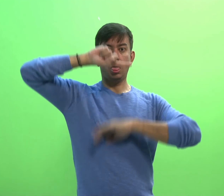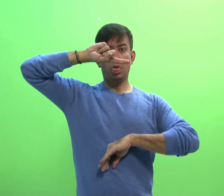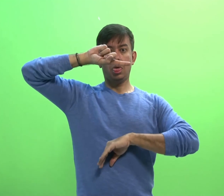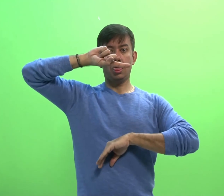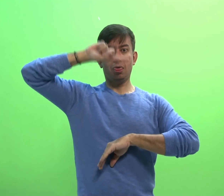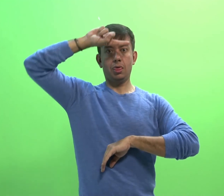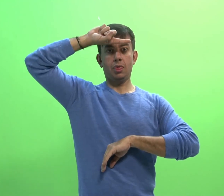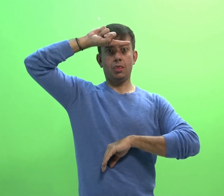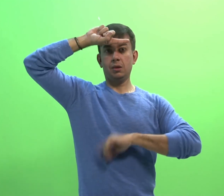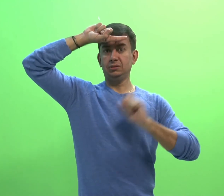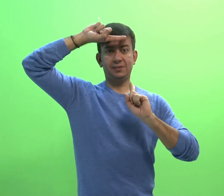e linear.